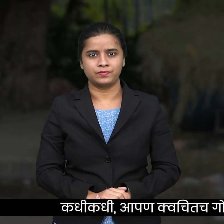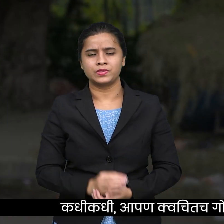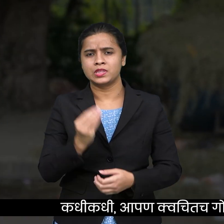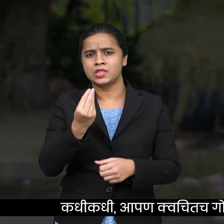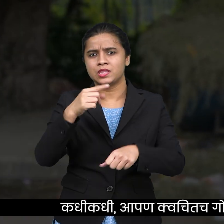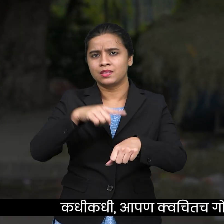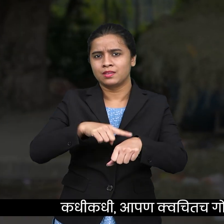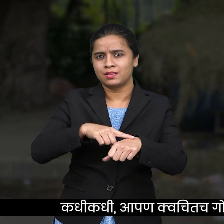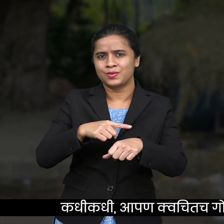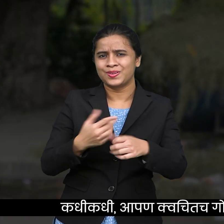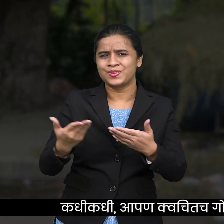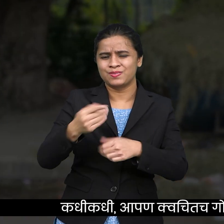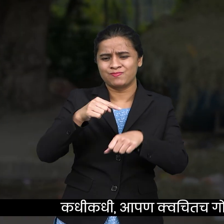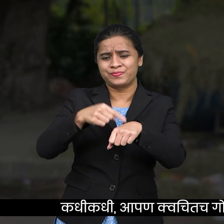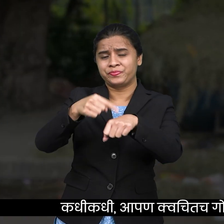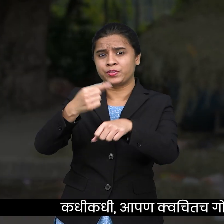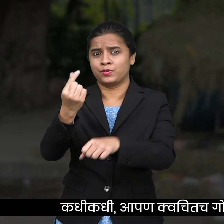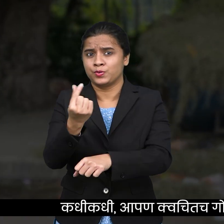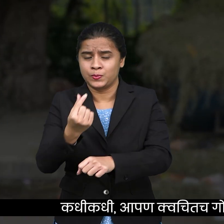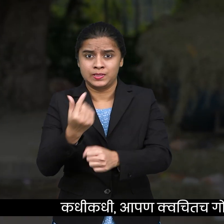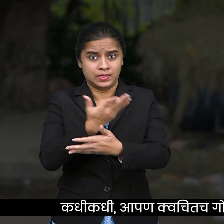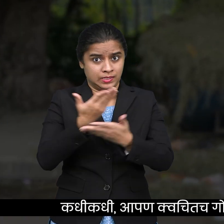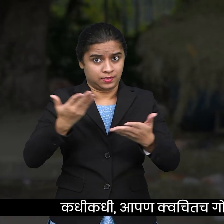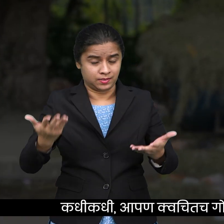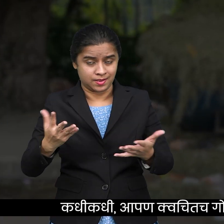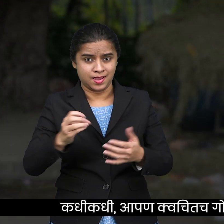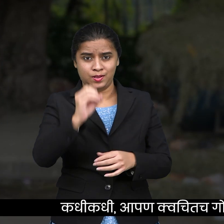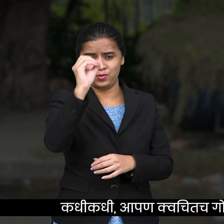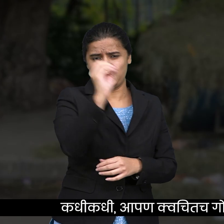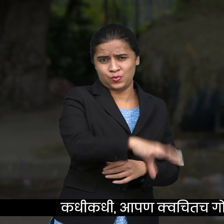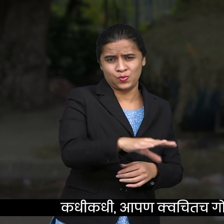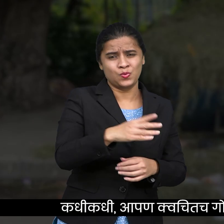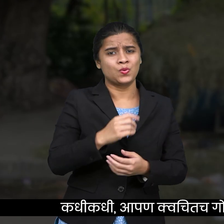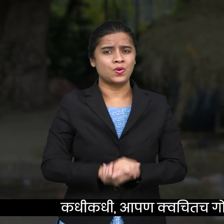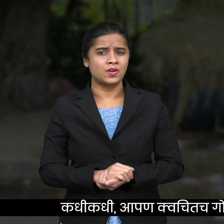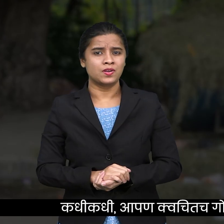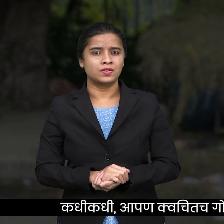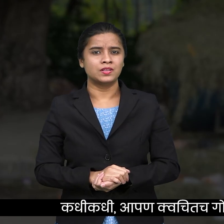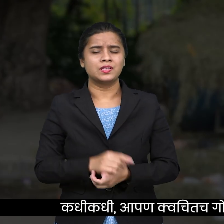कधी कधी आपण क्वचितच गोष्टी वापरतो आणि त्या भेटवस्तूंचे आवरण,